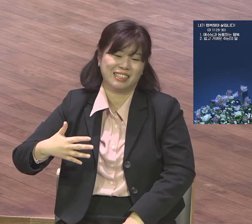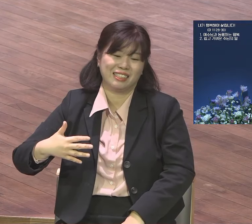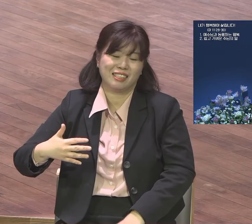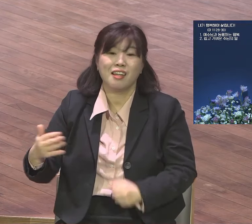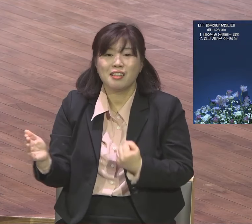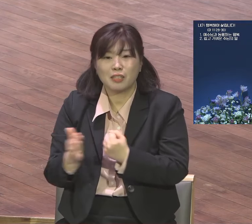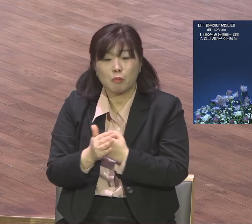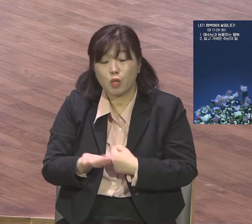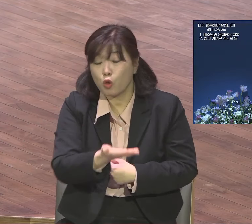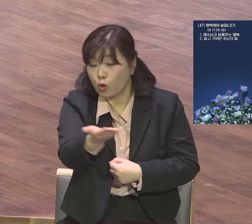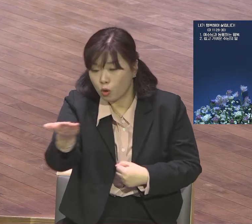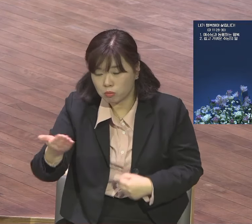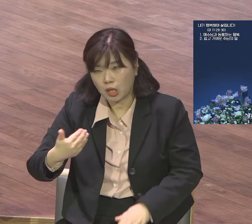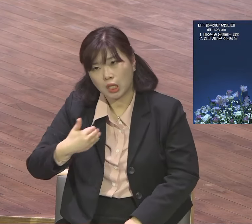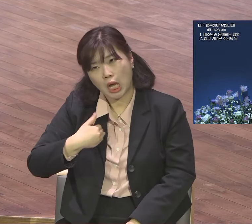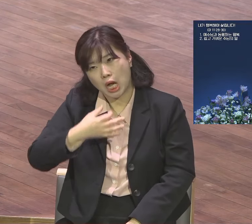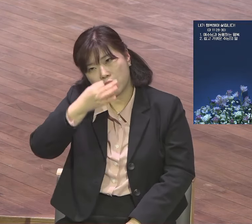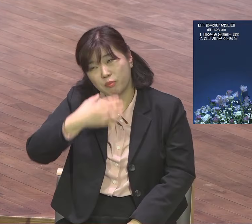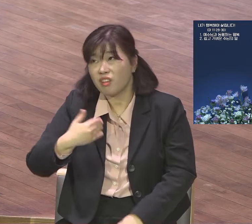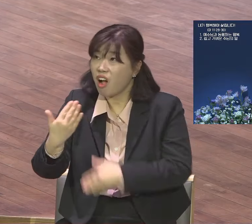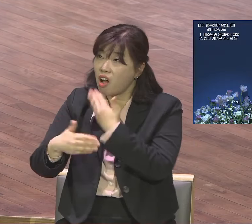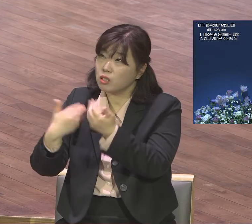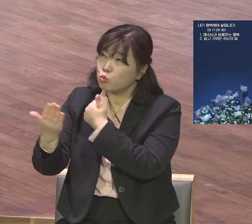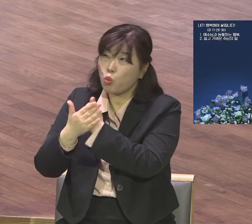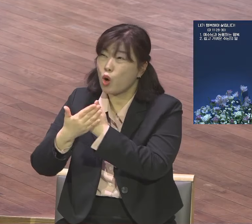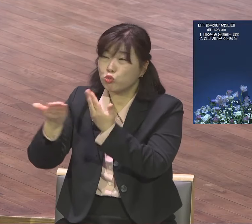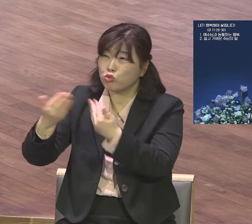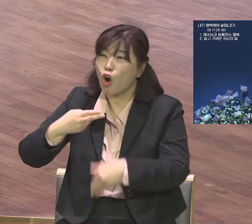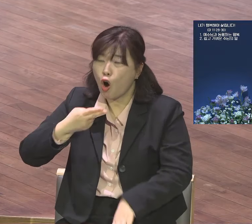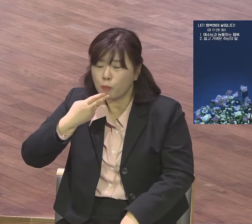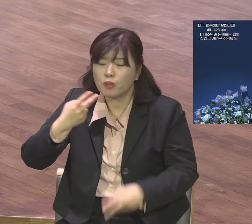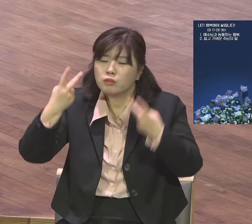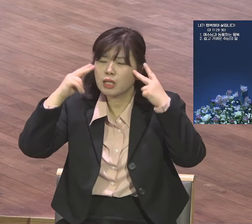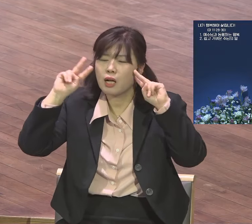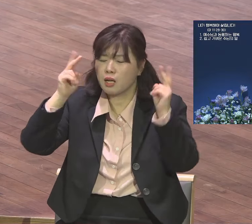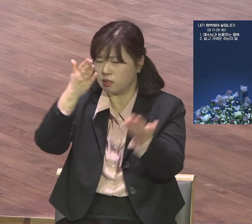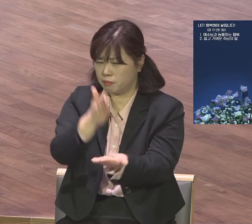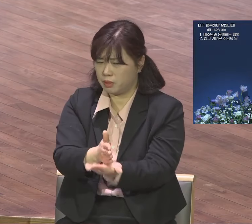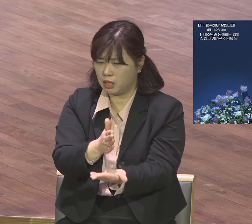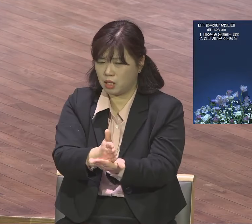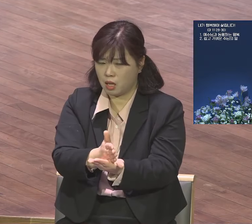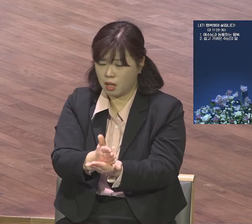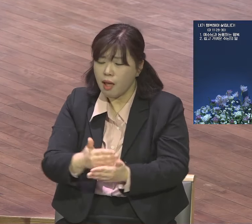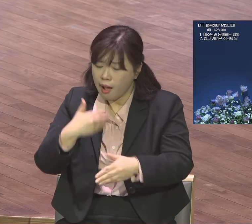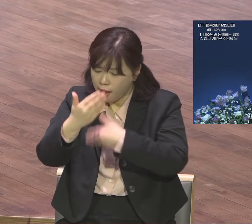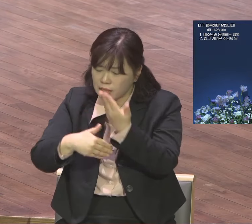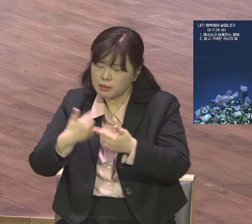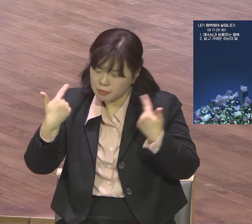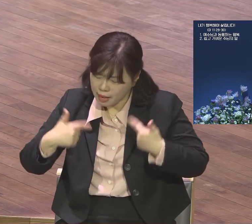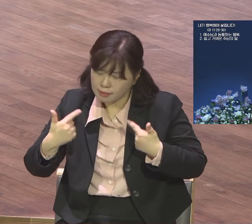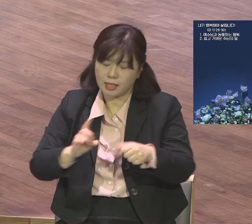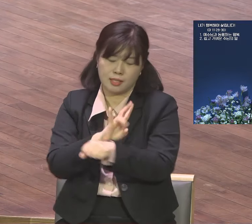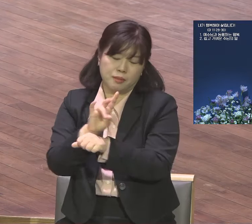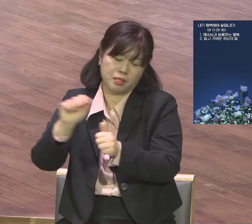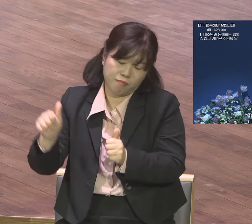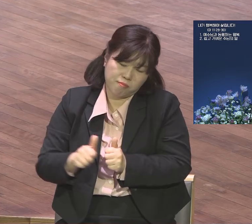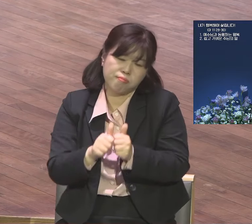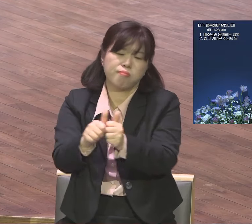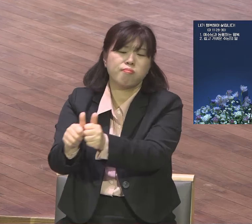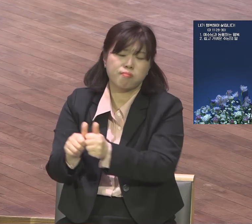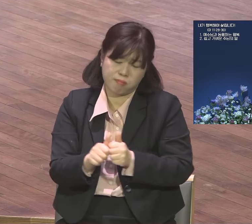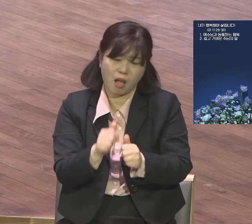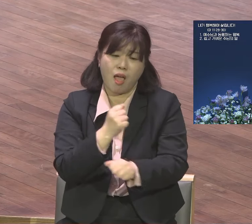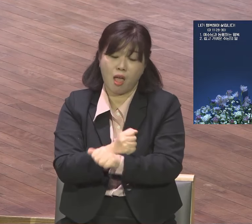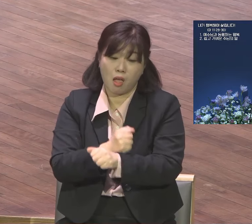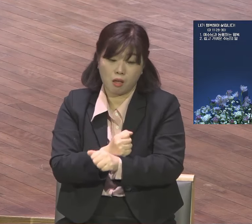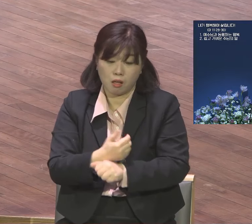다가옵니다. 어느 날 뒤돌아보면 내가 어떻게 이 사역을 감당했었지 하는 생각이 들게